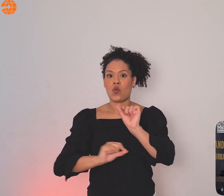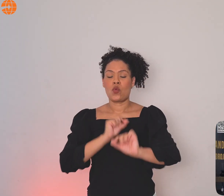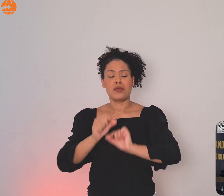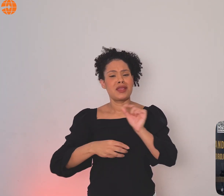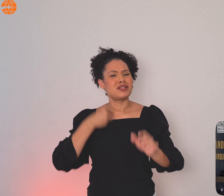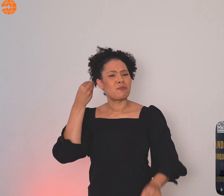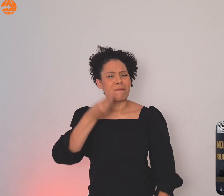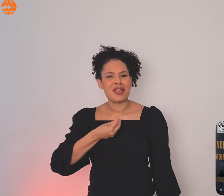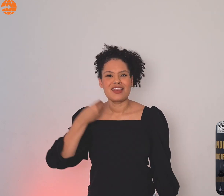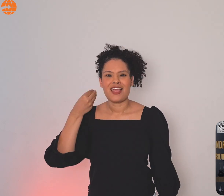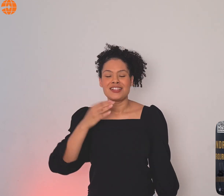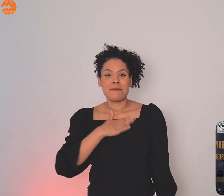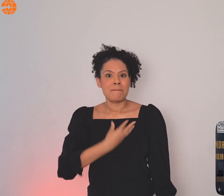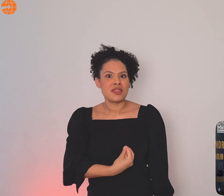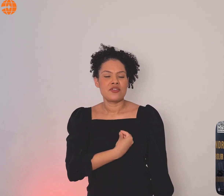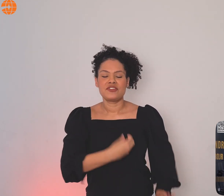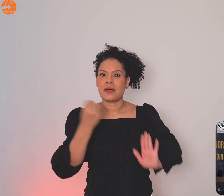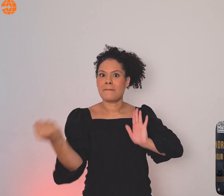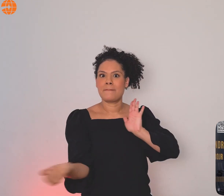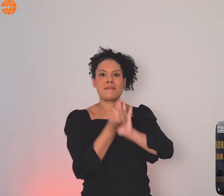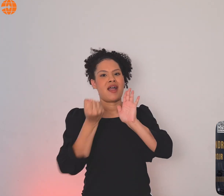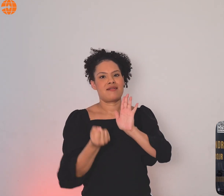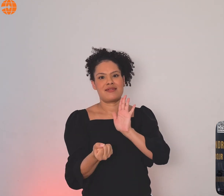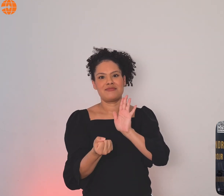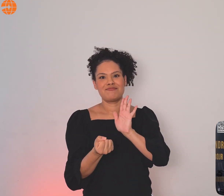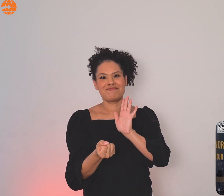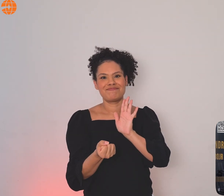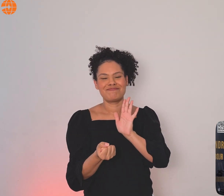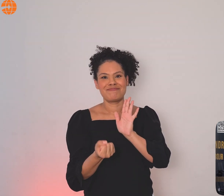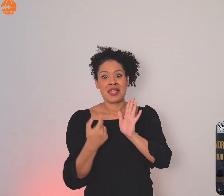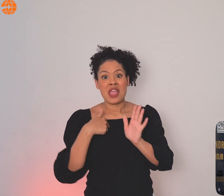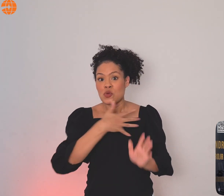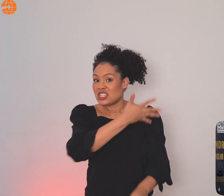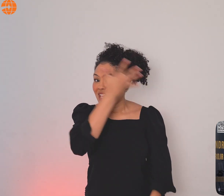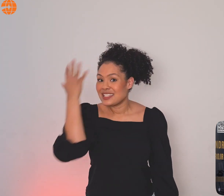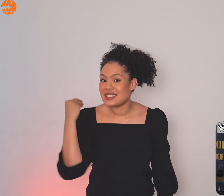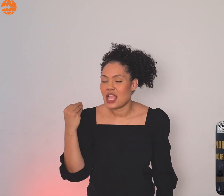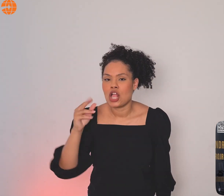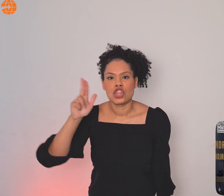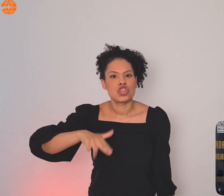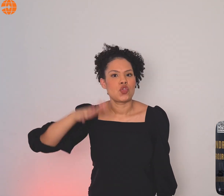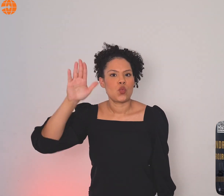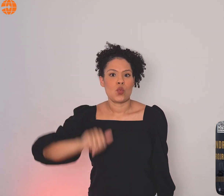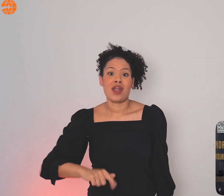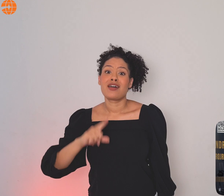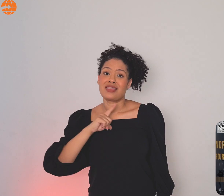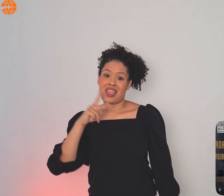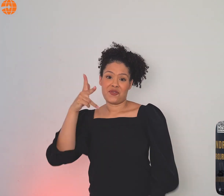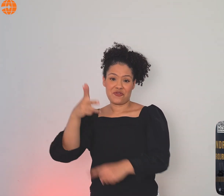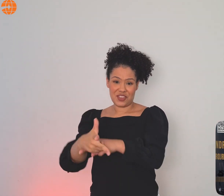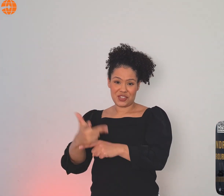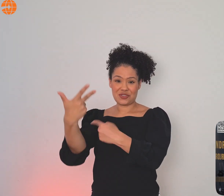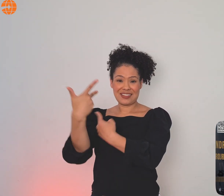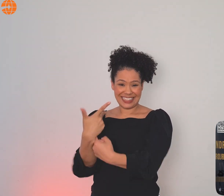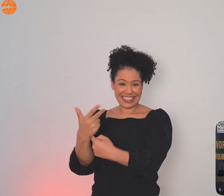que marcou a minha vida. Eu nunca mais vou esquecer, e está registrado em vídeo, né? Eu vou